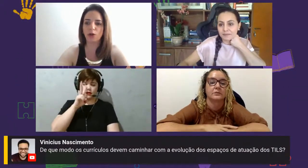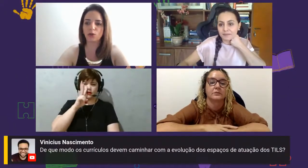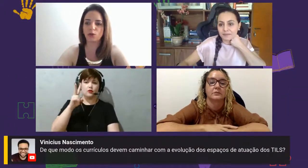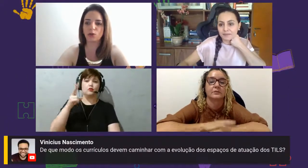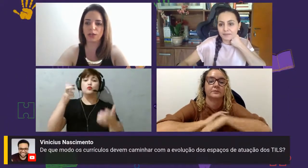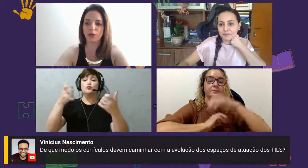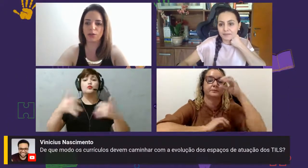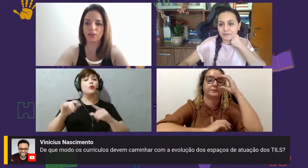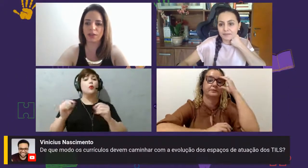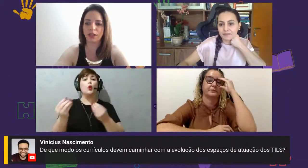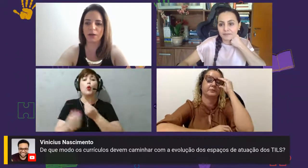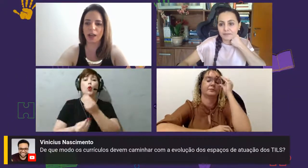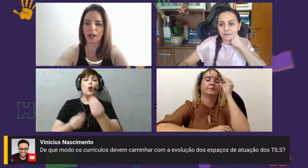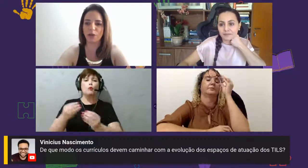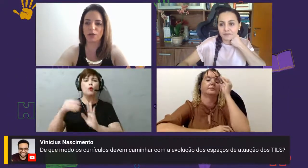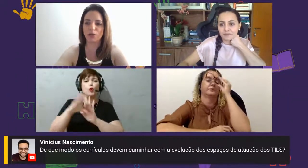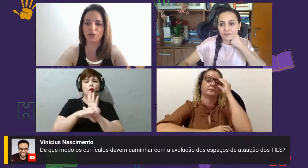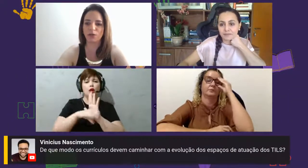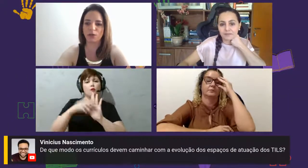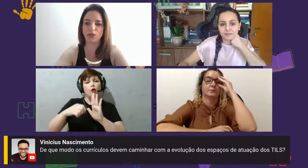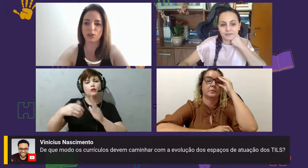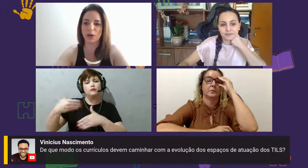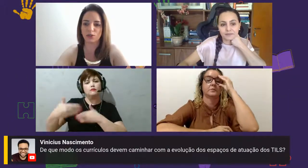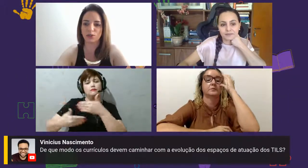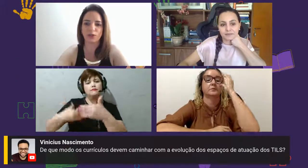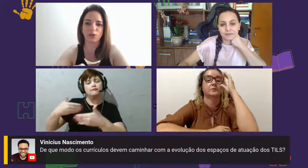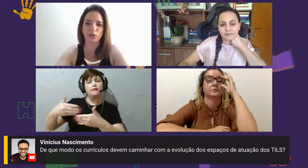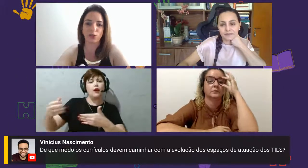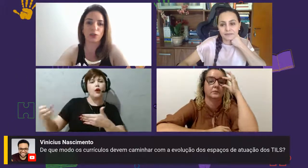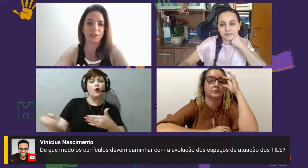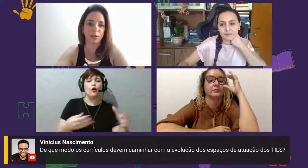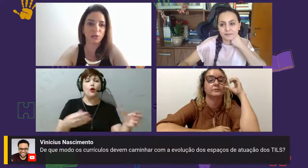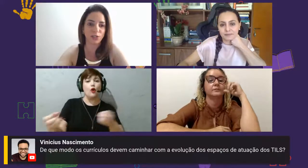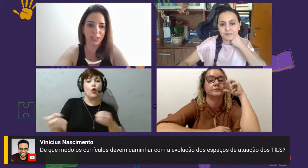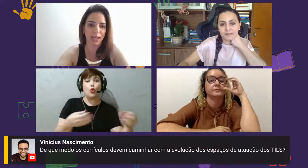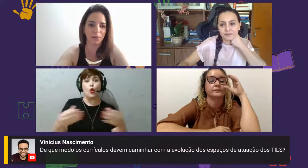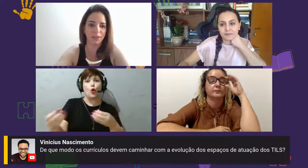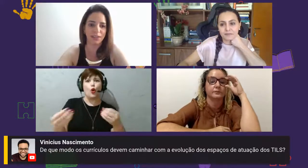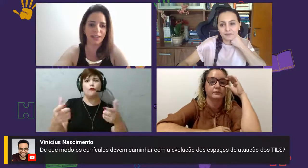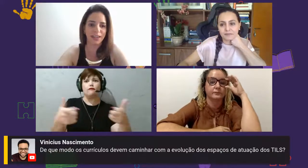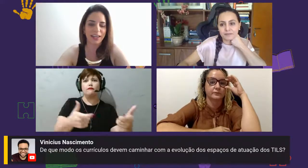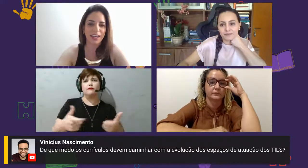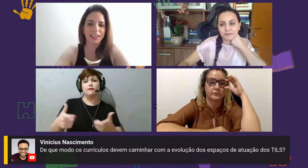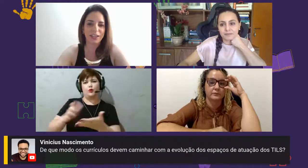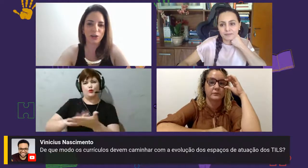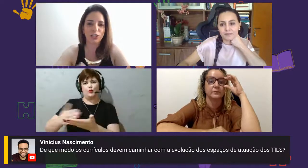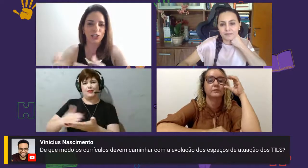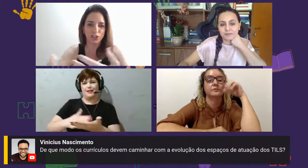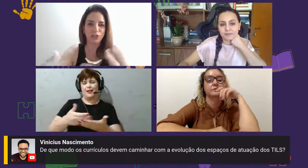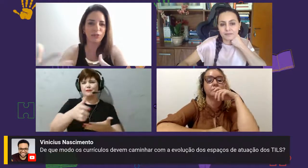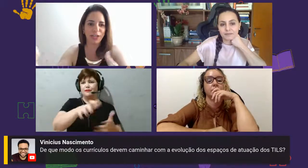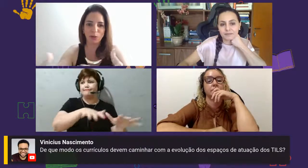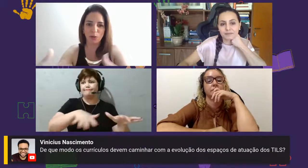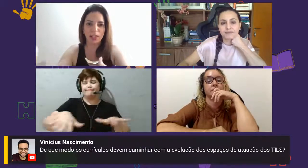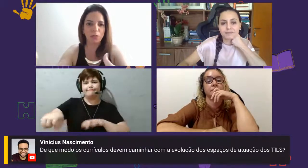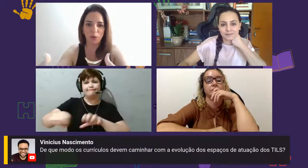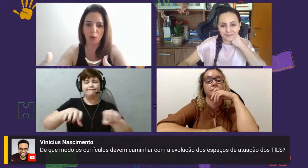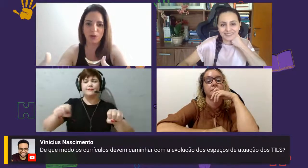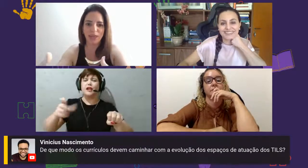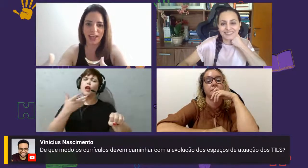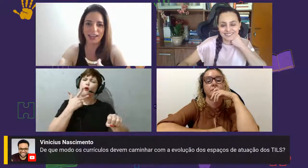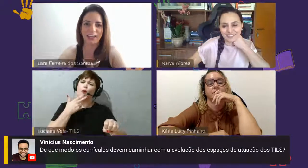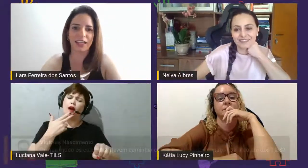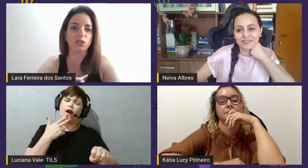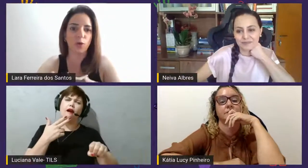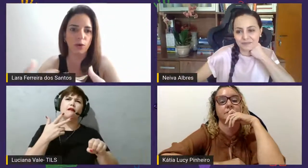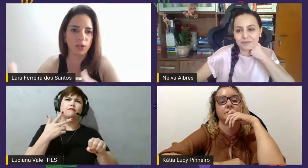que modo os currículos devem caminhar com a evolução dos espaços de atuação dos intérpretes. Então, acho que a gente já foi respondendo um